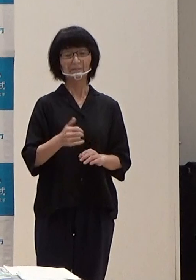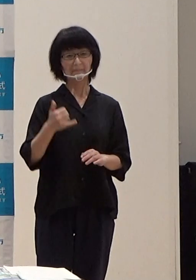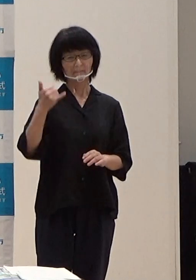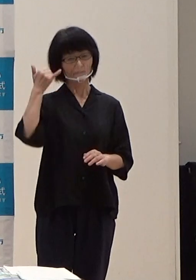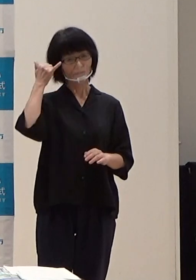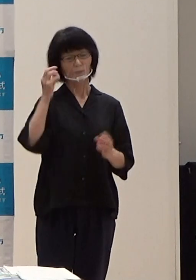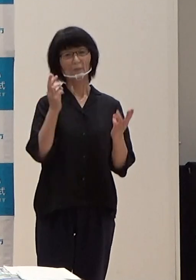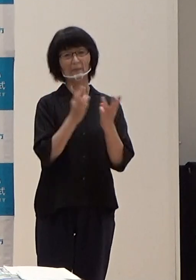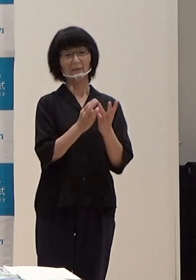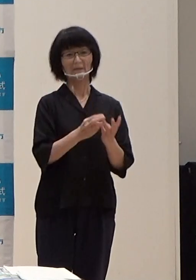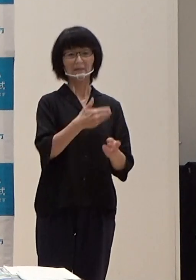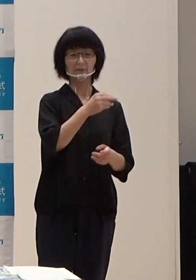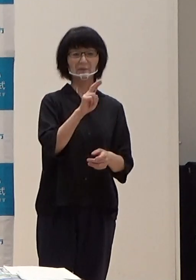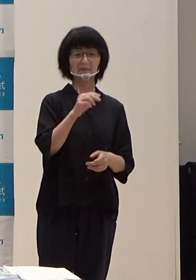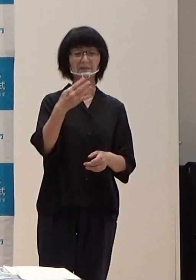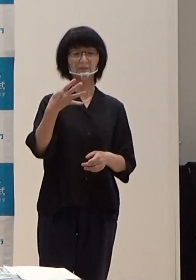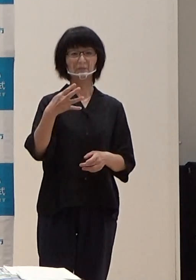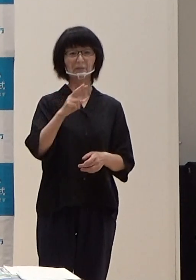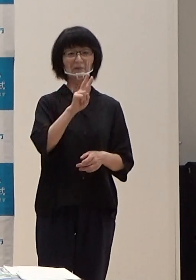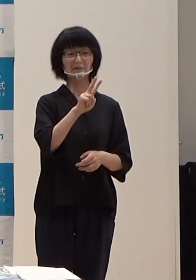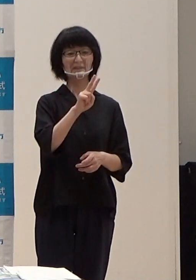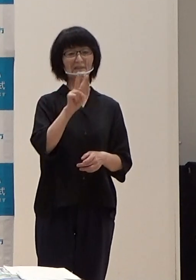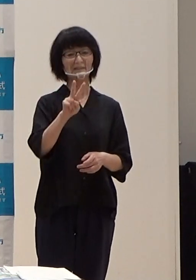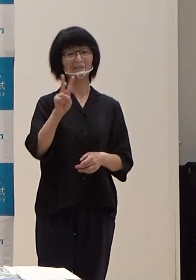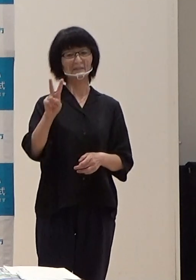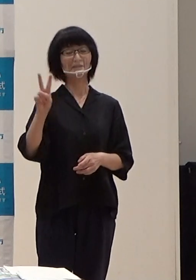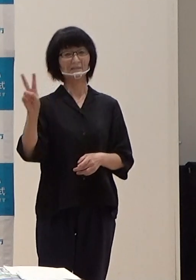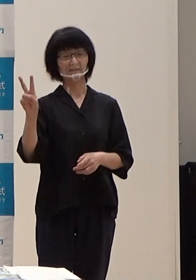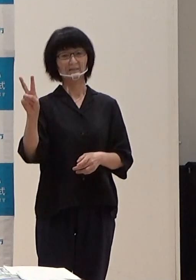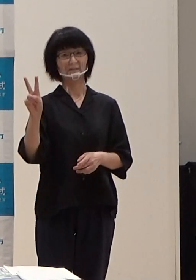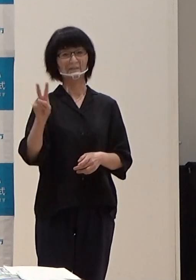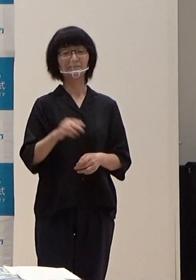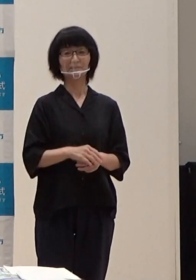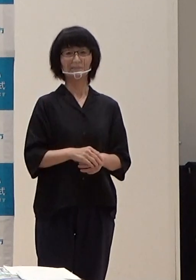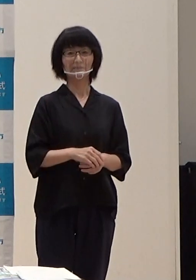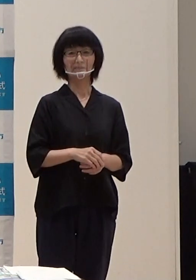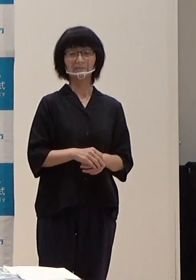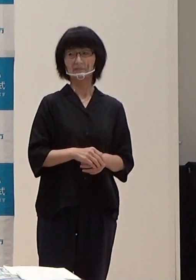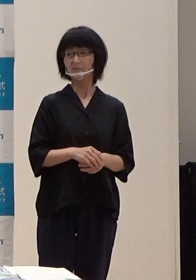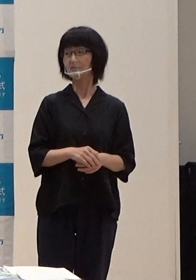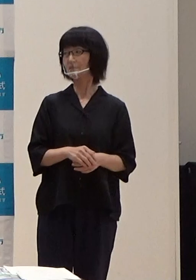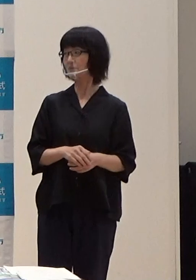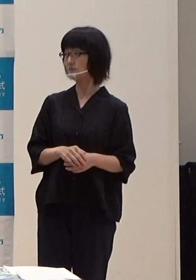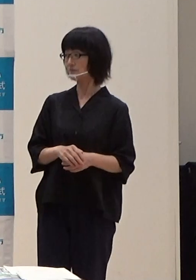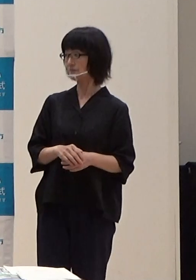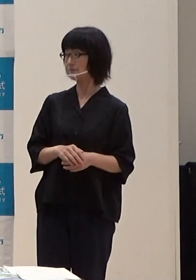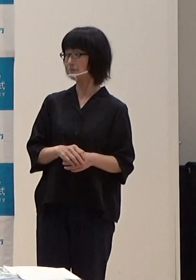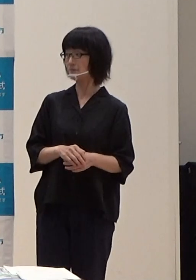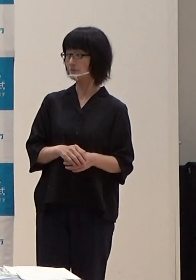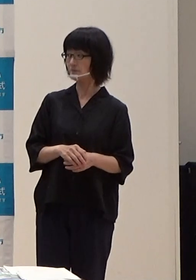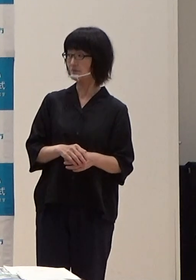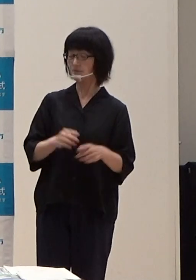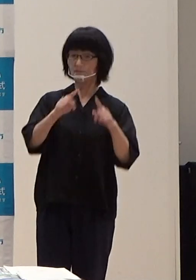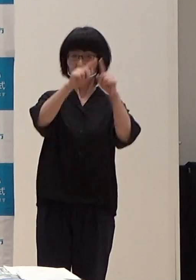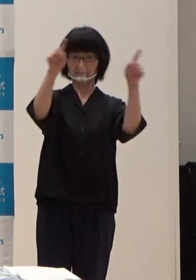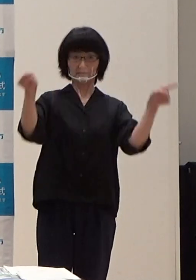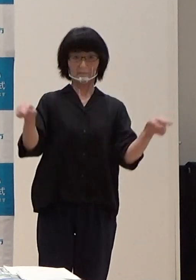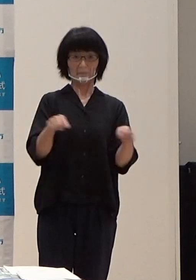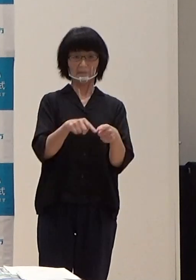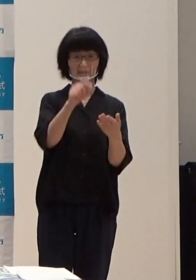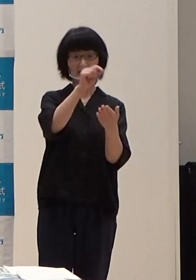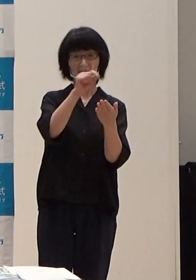議終わるまでいか ばってください。924-2222が4つです。よろしくお願いいたします。 じゃあそこへ書いて、白